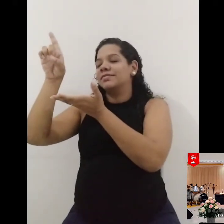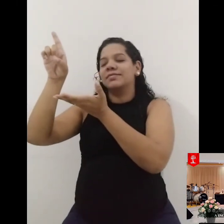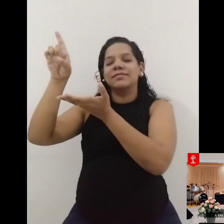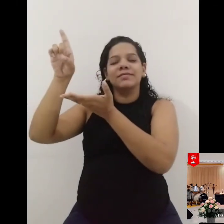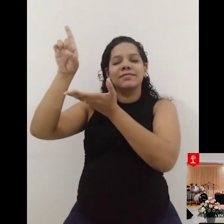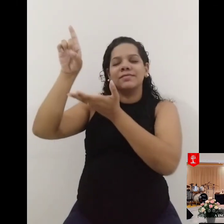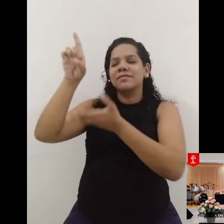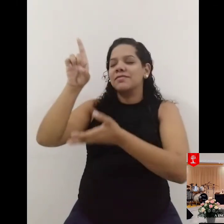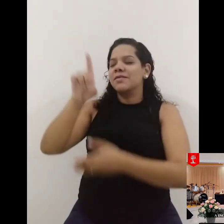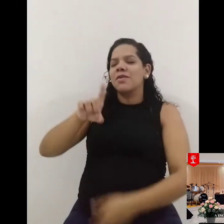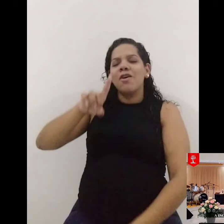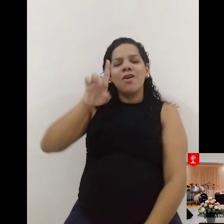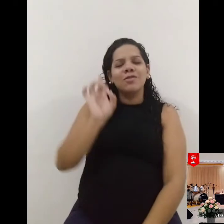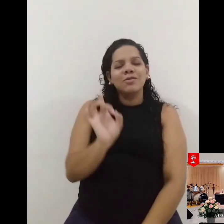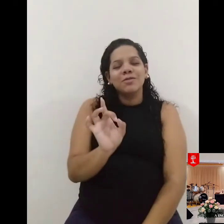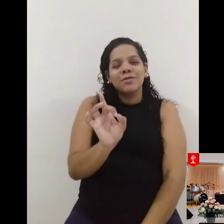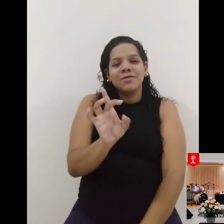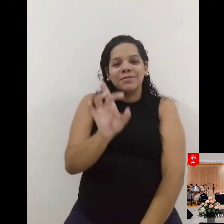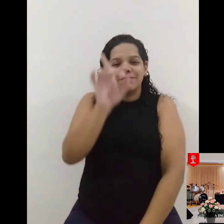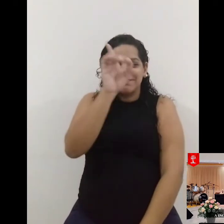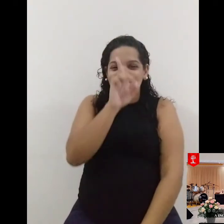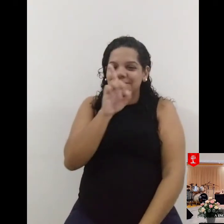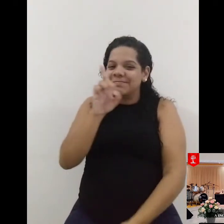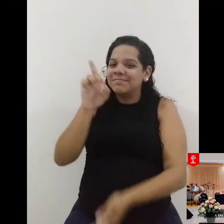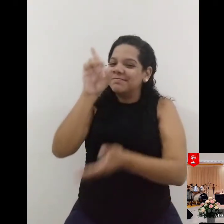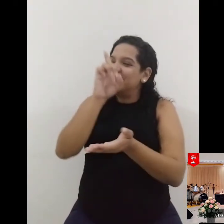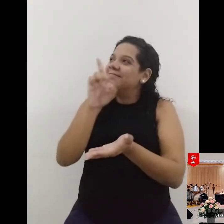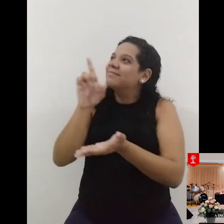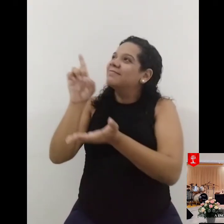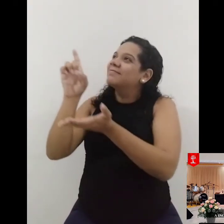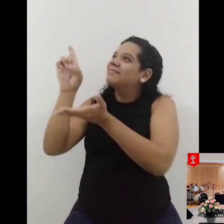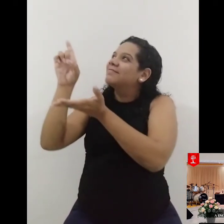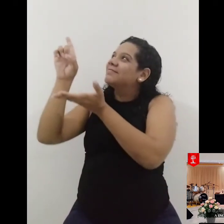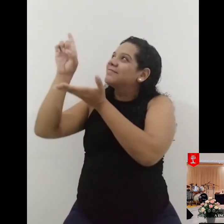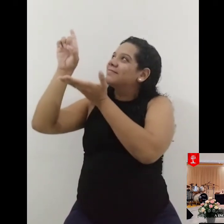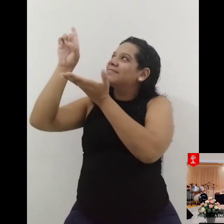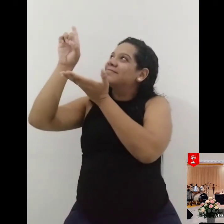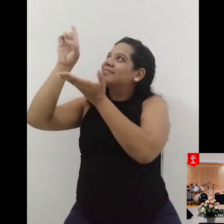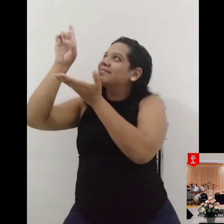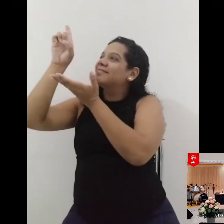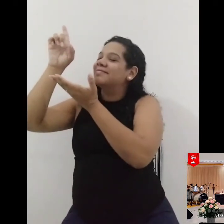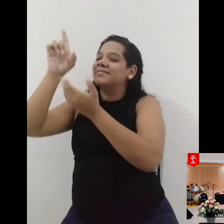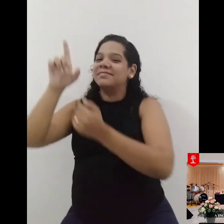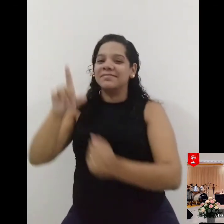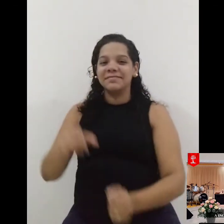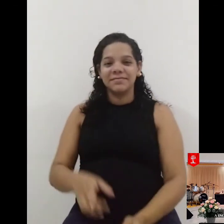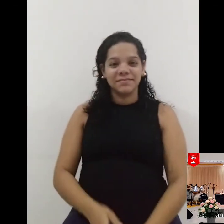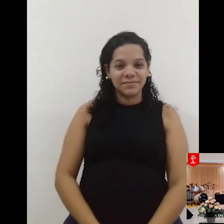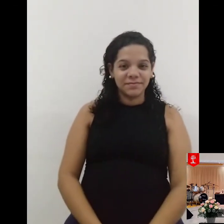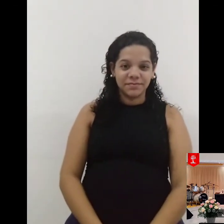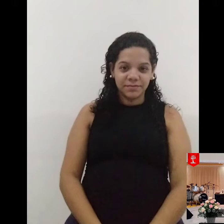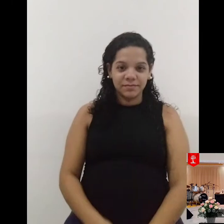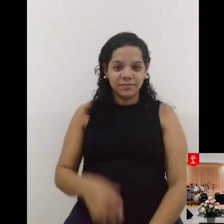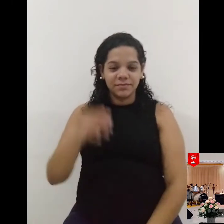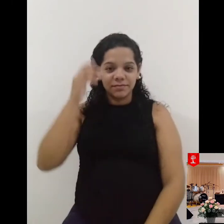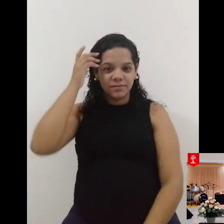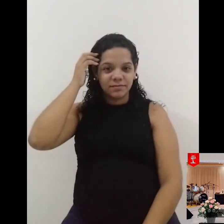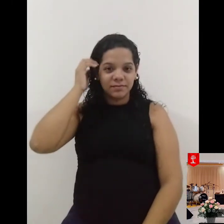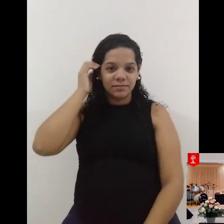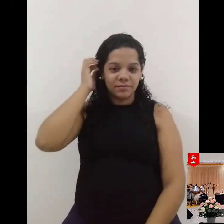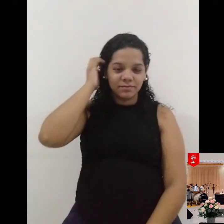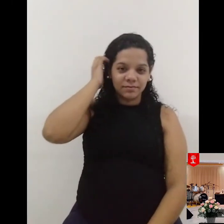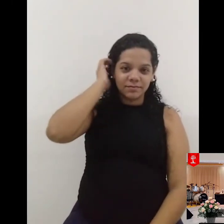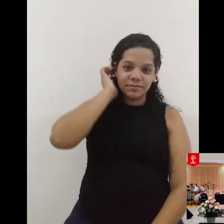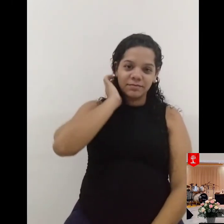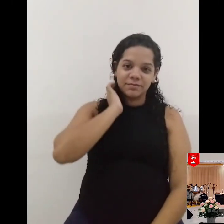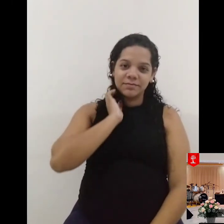Há um lugar onde a inconstância não me domina.